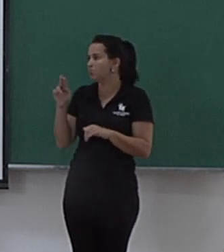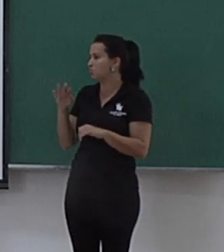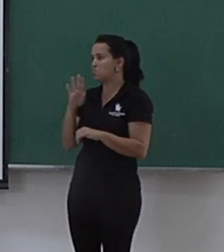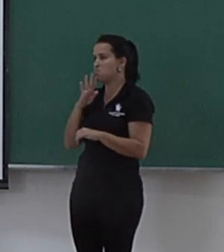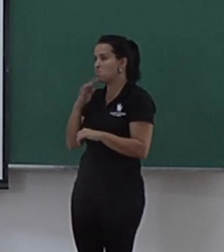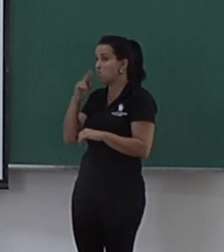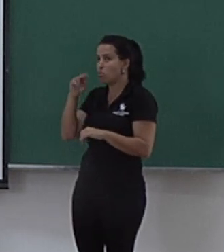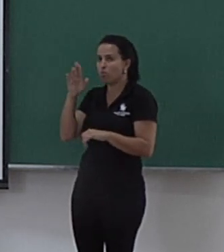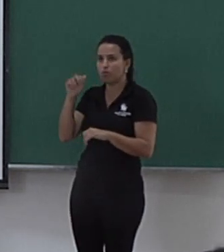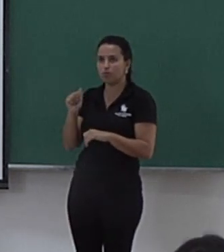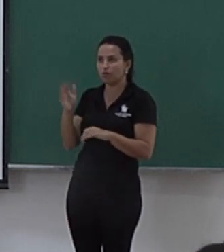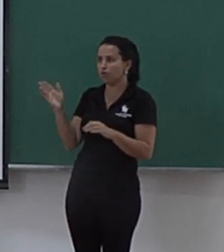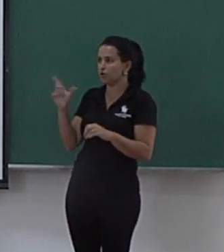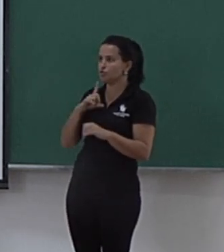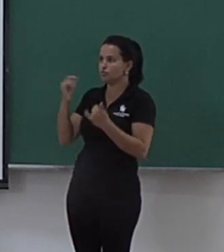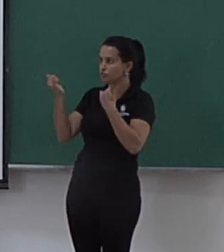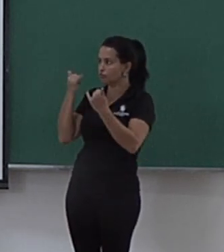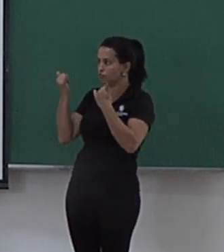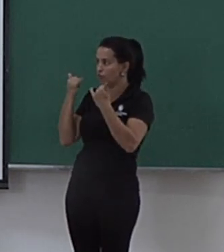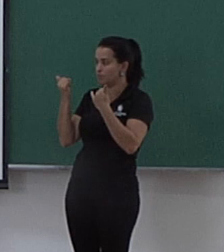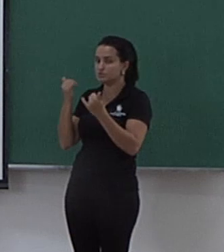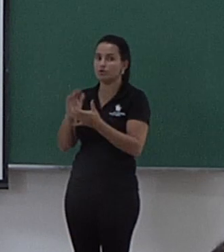Sim, até mesmo no meio universitário, por exemplo, num